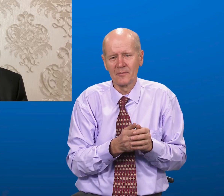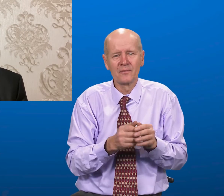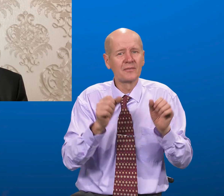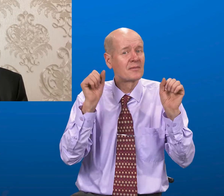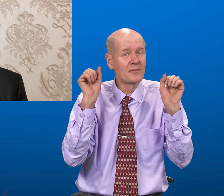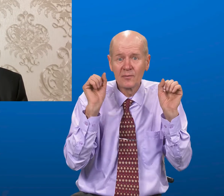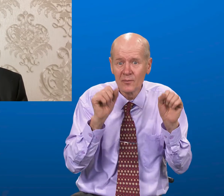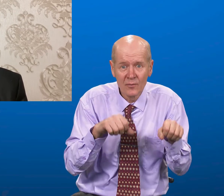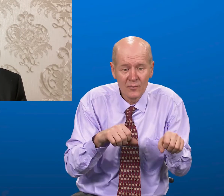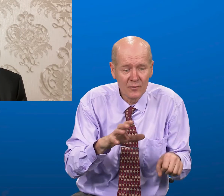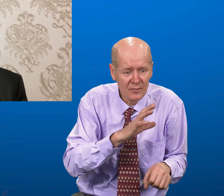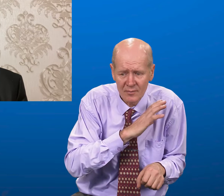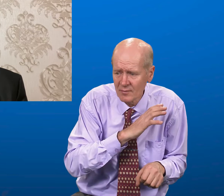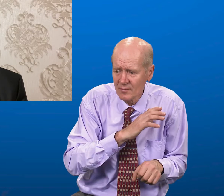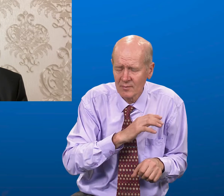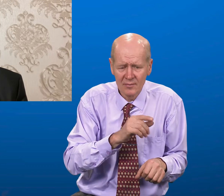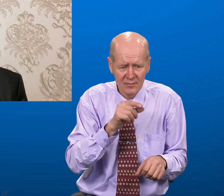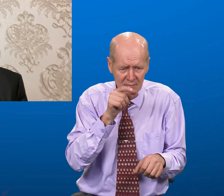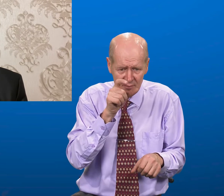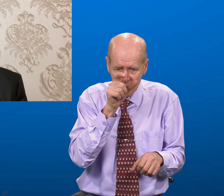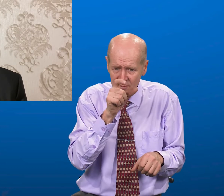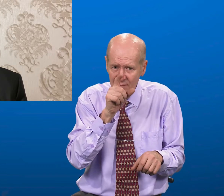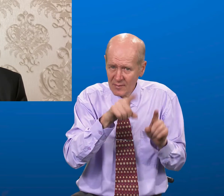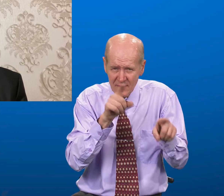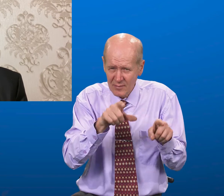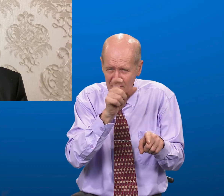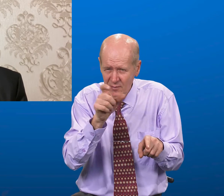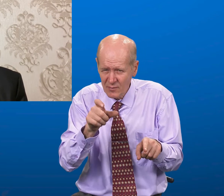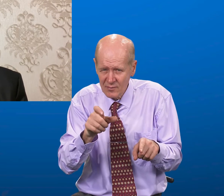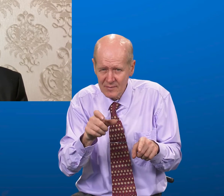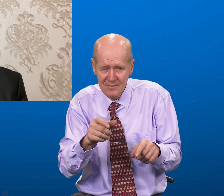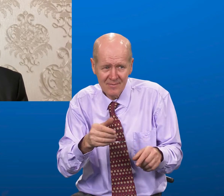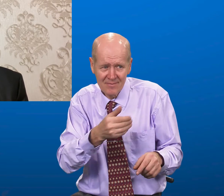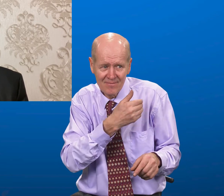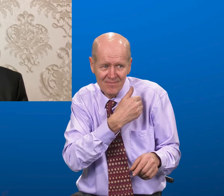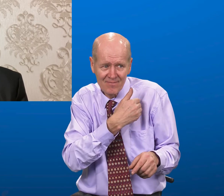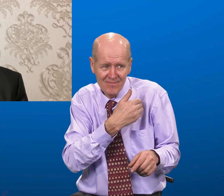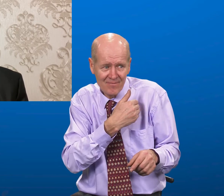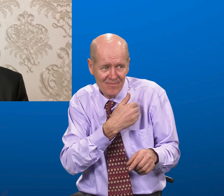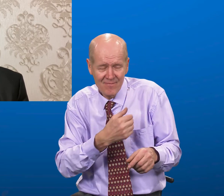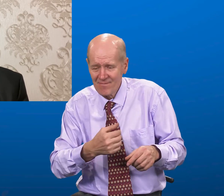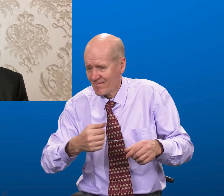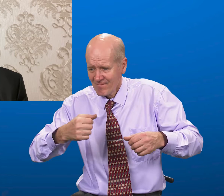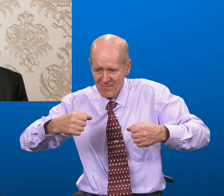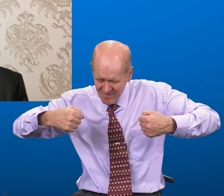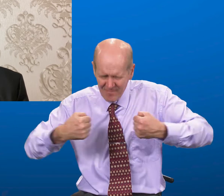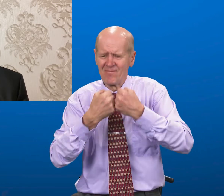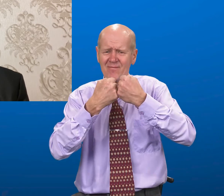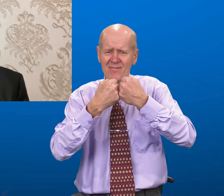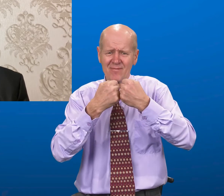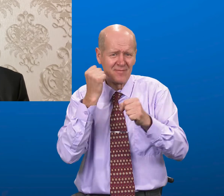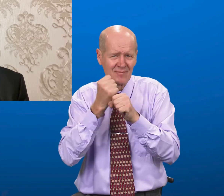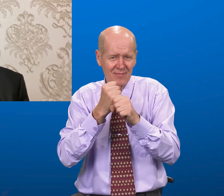может быть, они намеренно пытались установить и